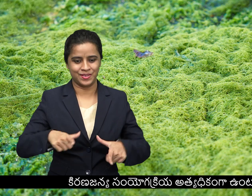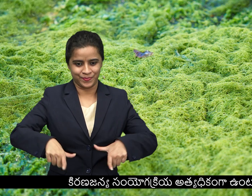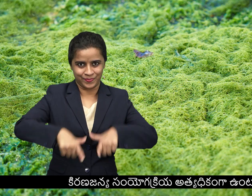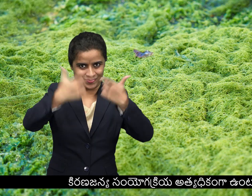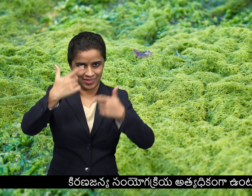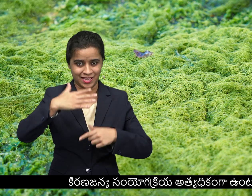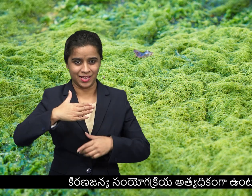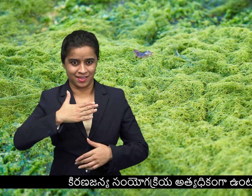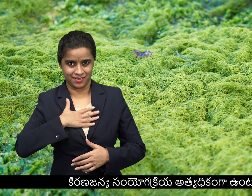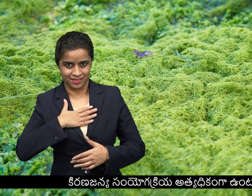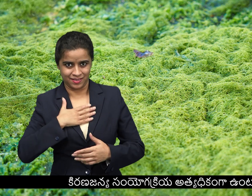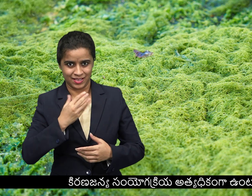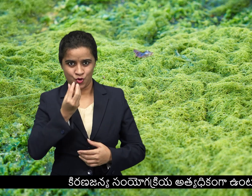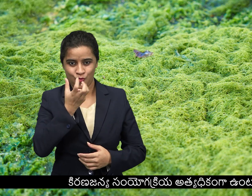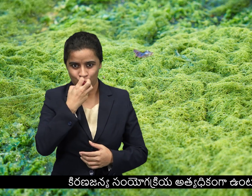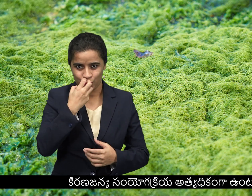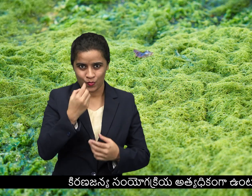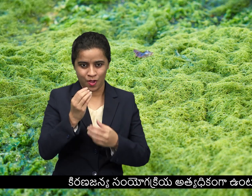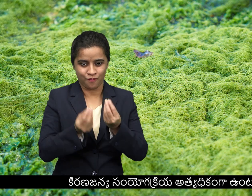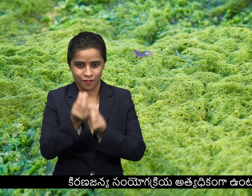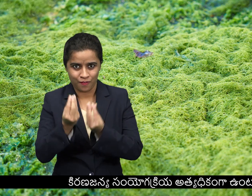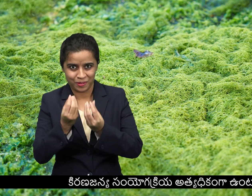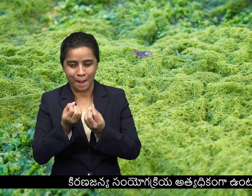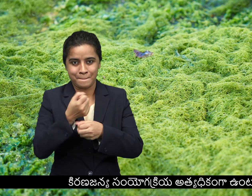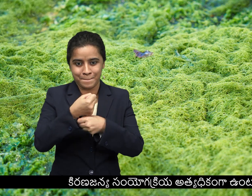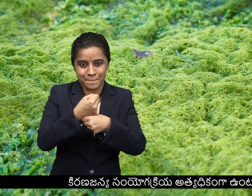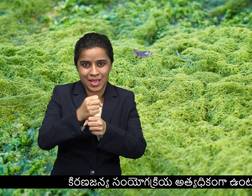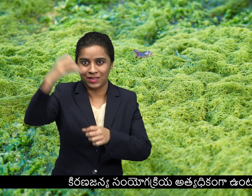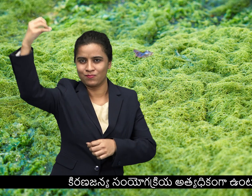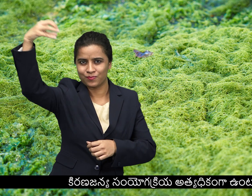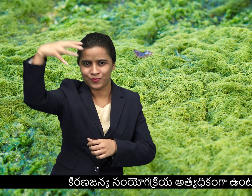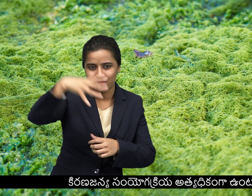కిరణజన్య సంయోగక్రియ అత్యధికంగా ఉంటుంది.